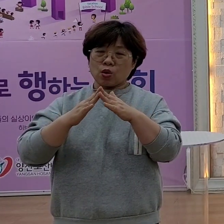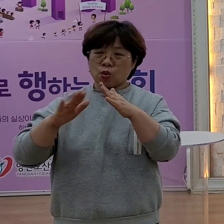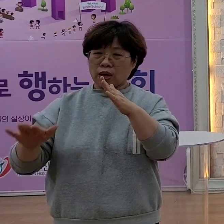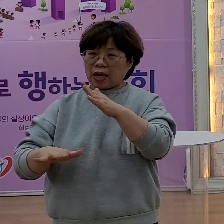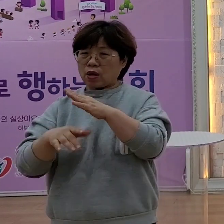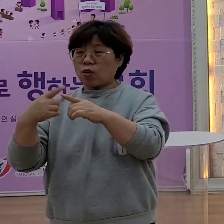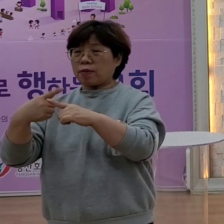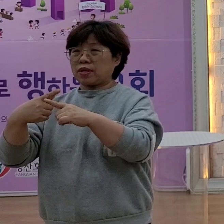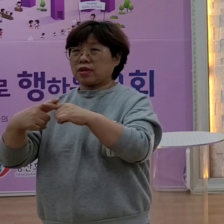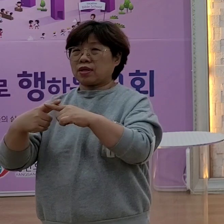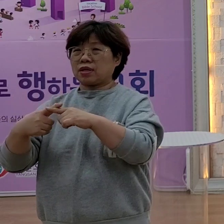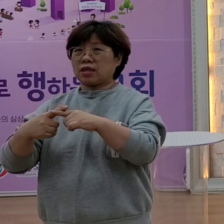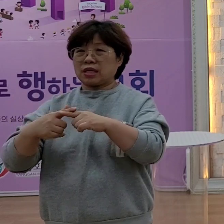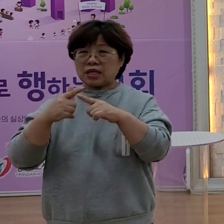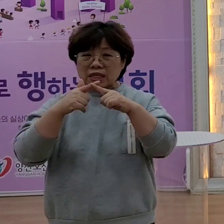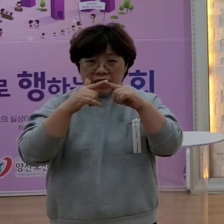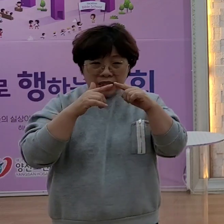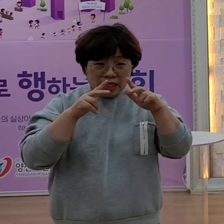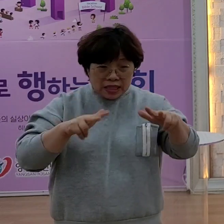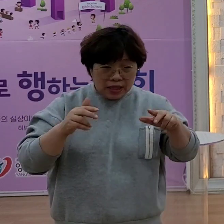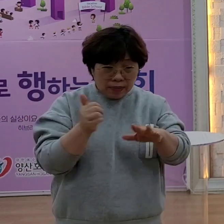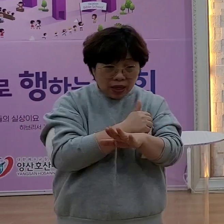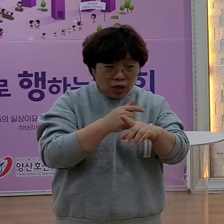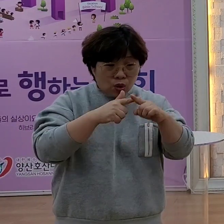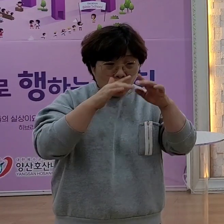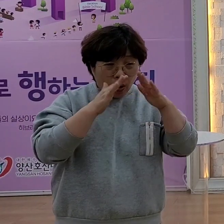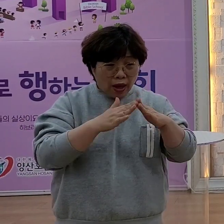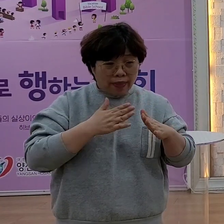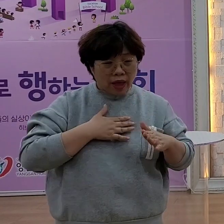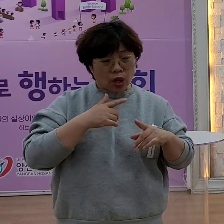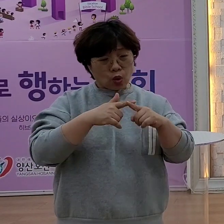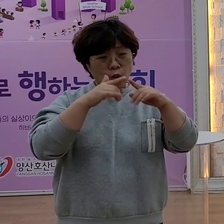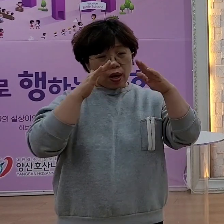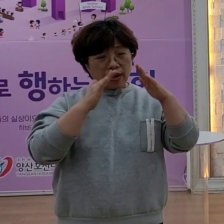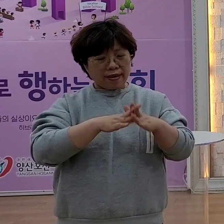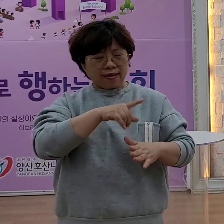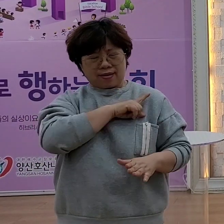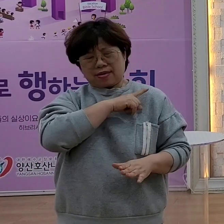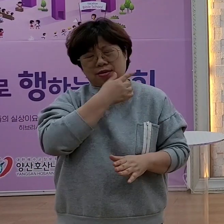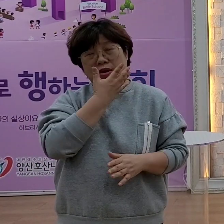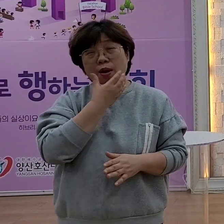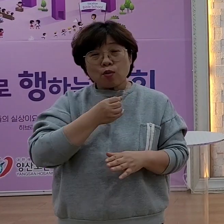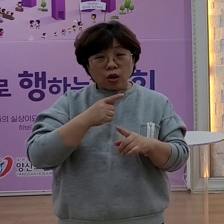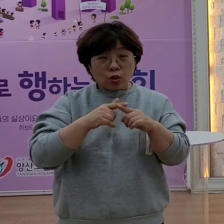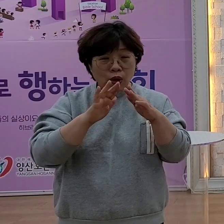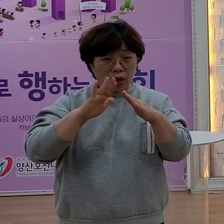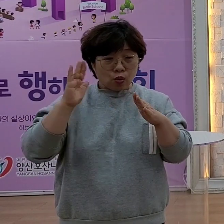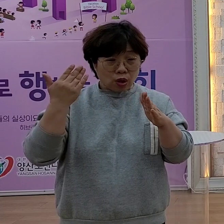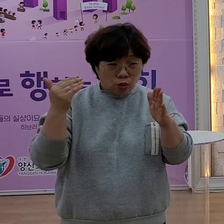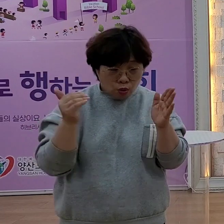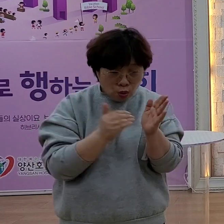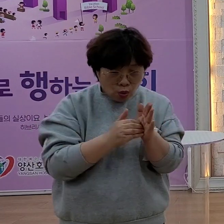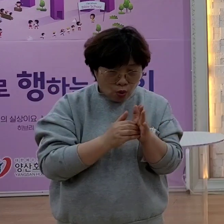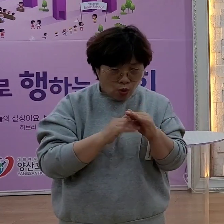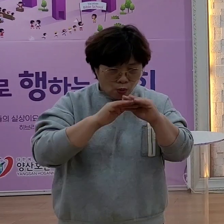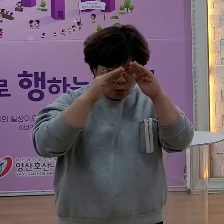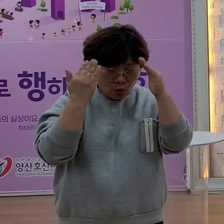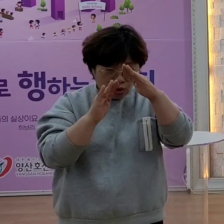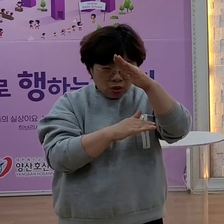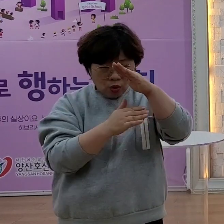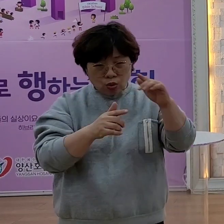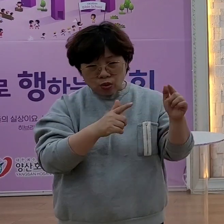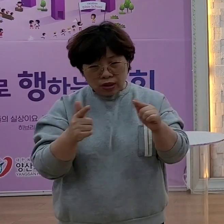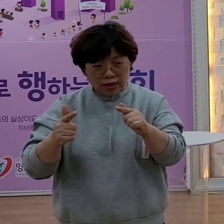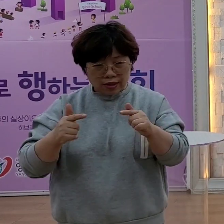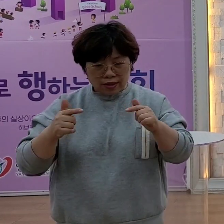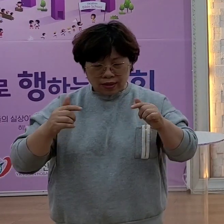지금 이루고 있는 이 교회, 우리가 다니고 있는 이 교회, 이 내 교회가 가장 행복한 교회가 되기 위해서 온 성도가